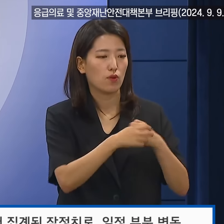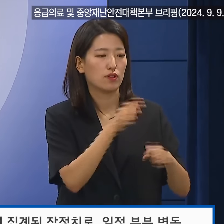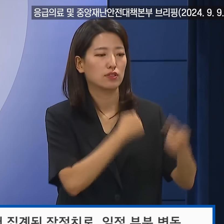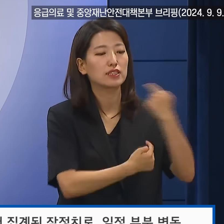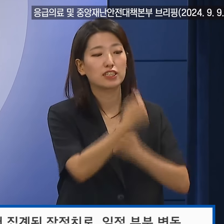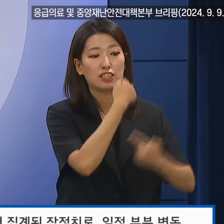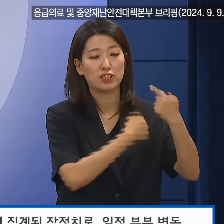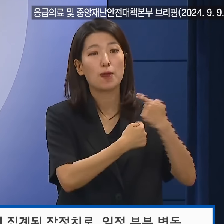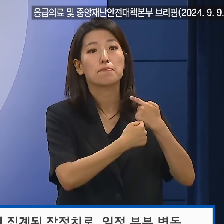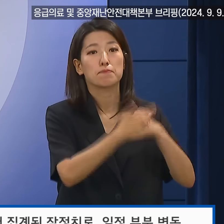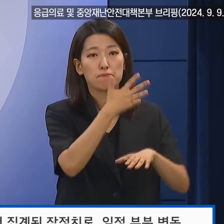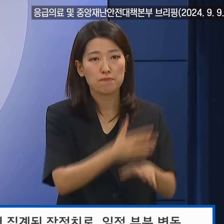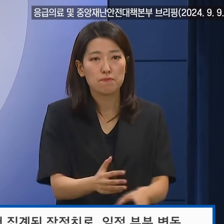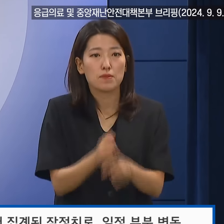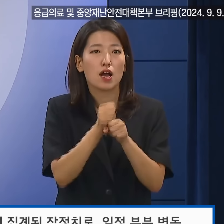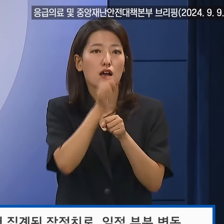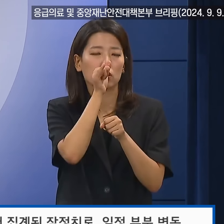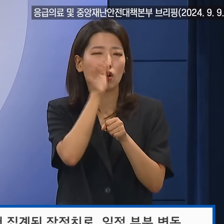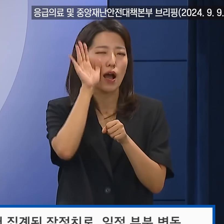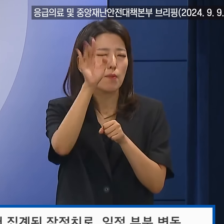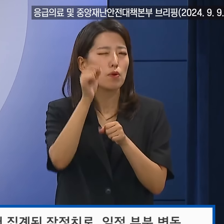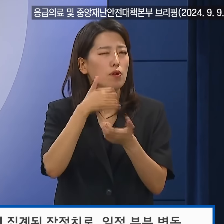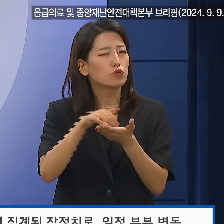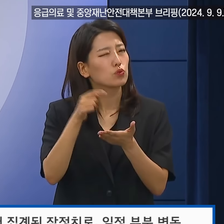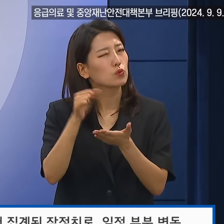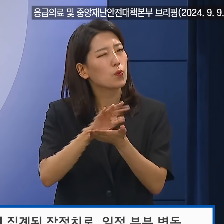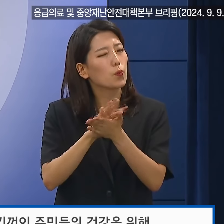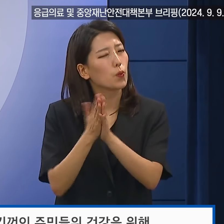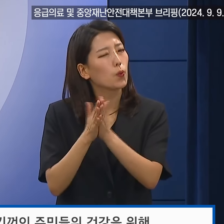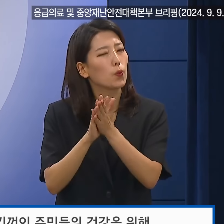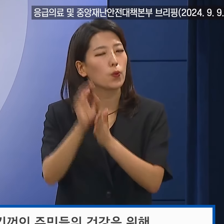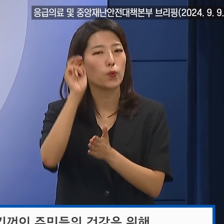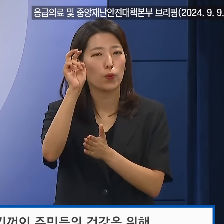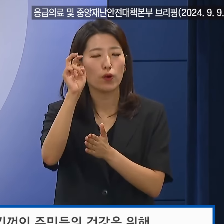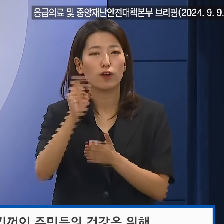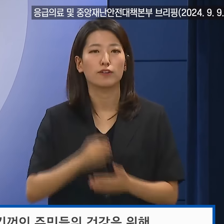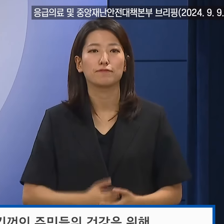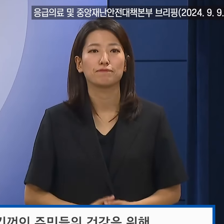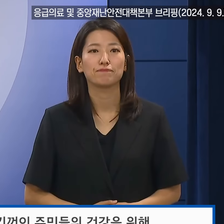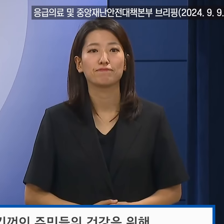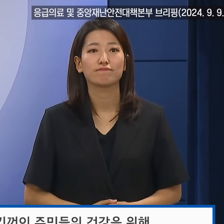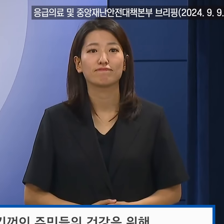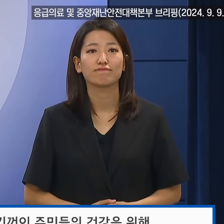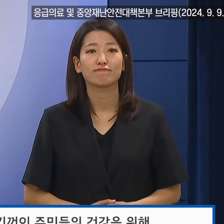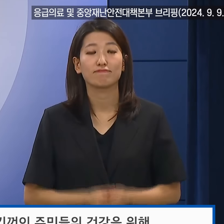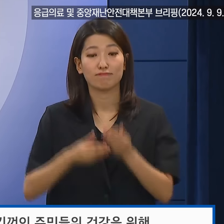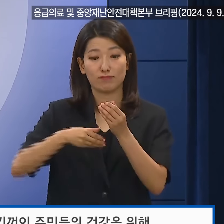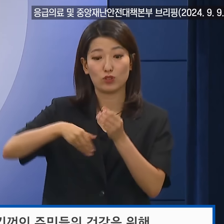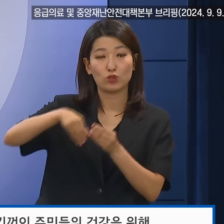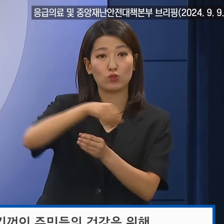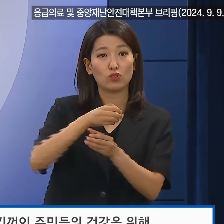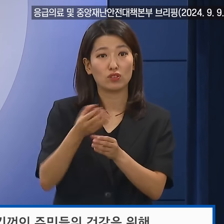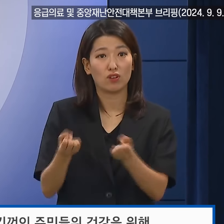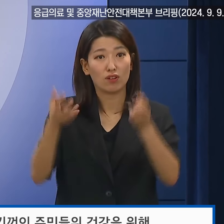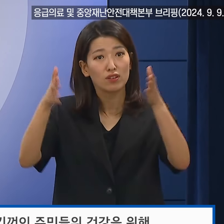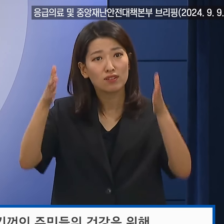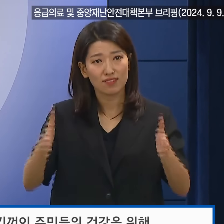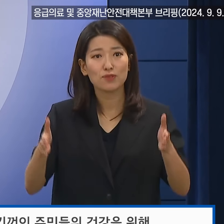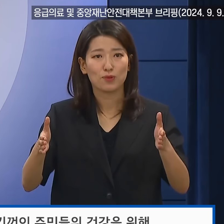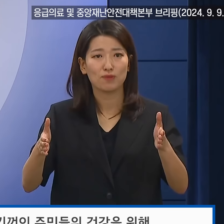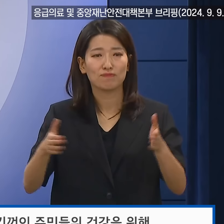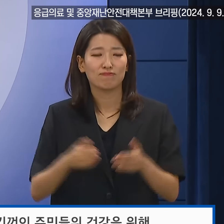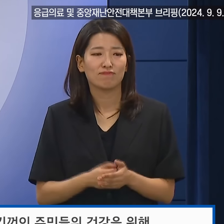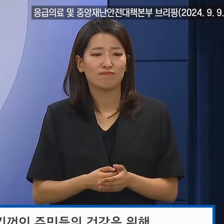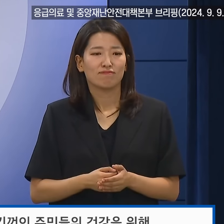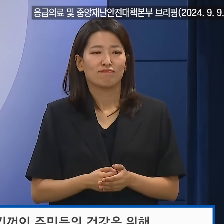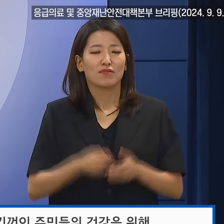부분 변동 가능한 점도 유념 부탁드립니다. 추석 연휴 기간에도 자신의 시간을 할애하여